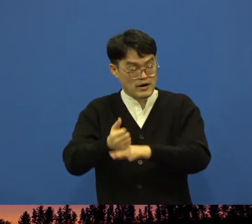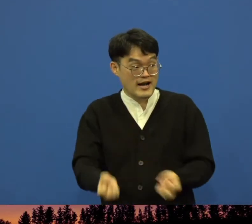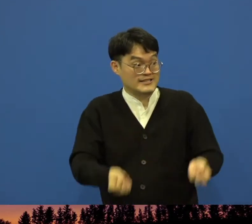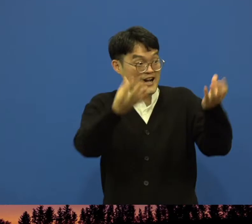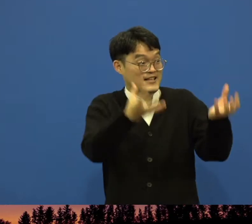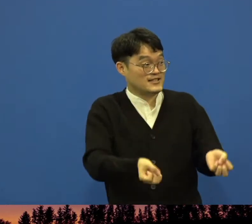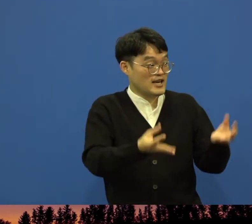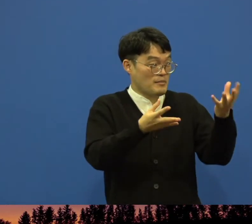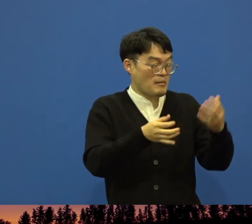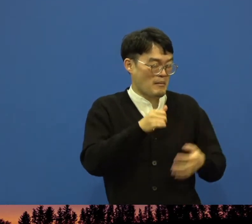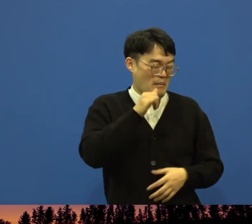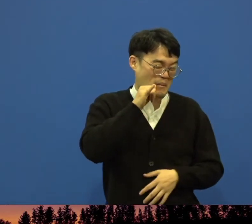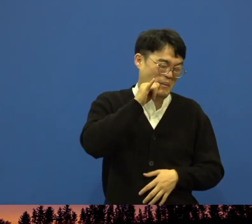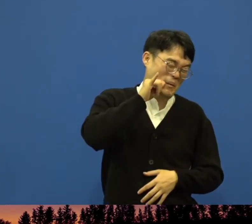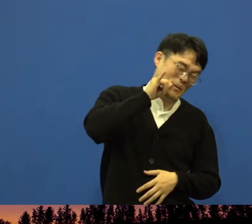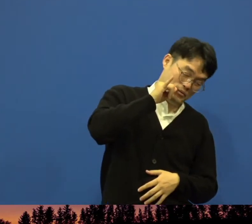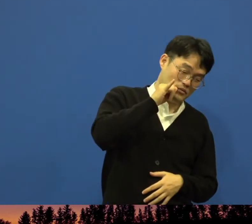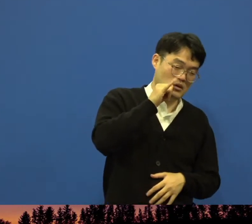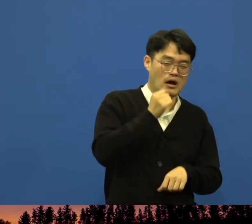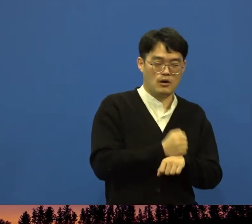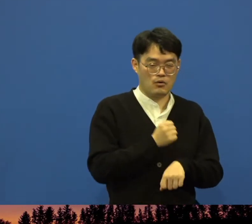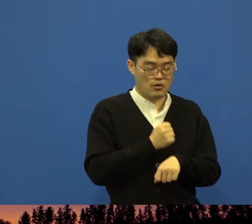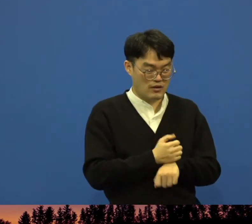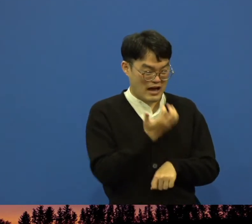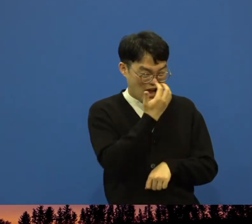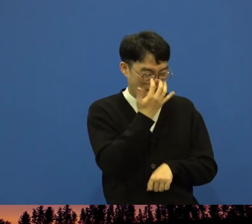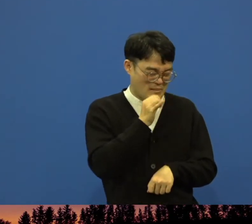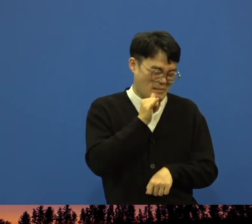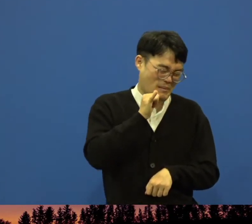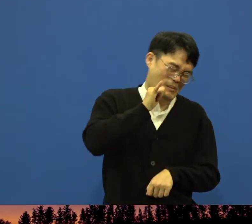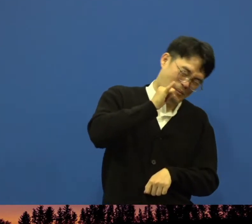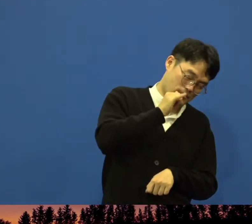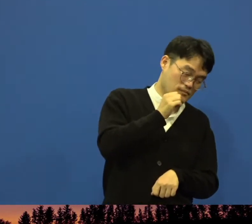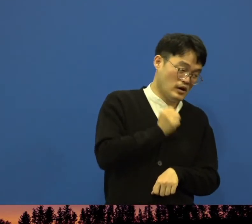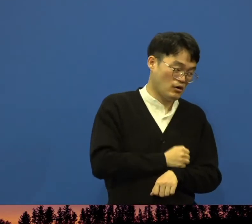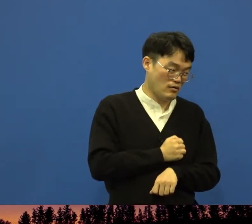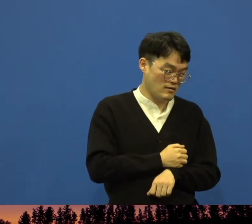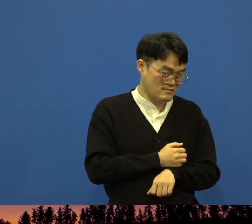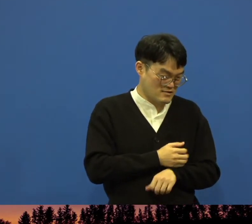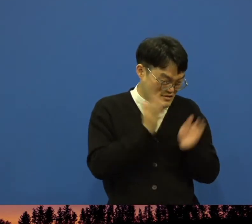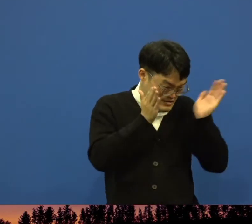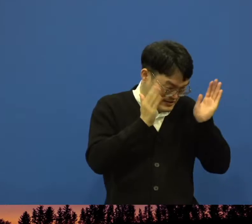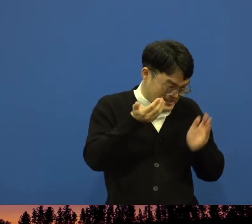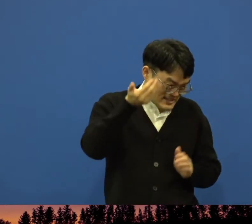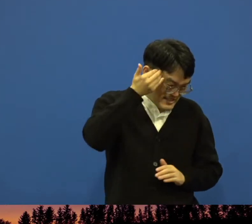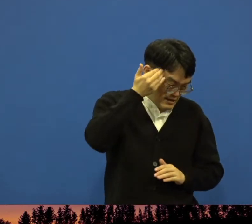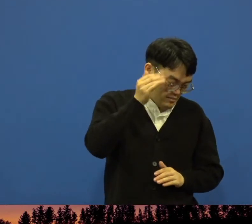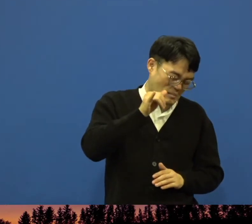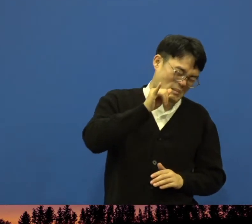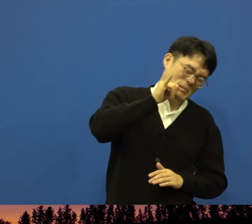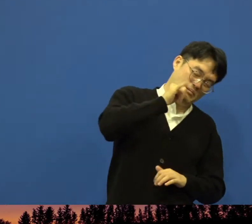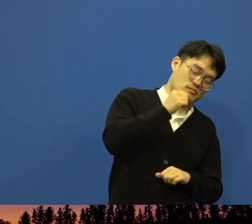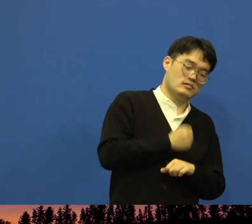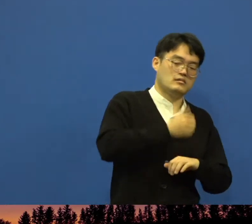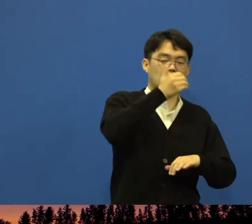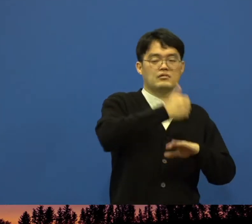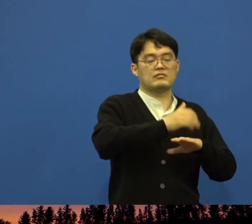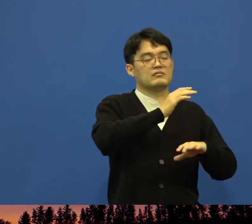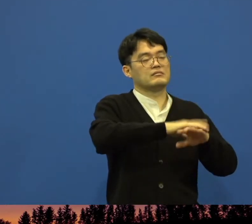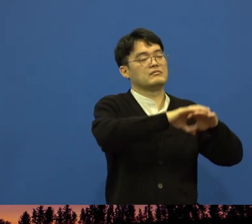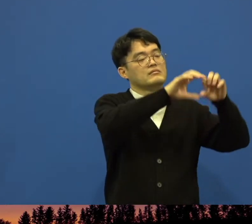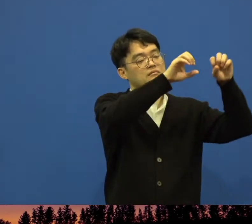주는 매력에 빠져서 삶의 전부를 다 거기에 투자해버려요. 그래서 결국은 허무한데 굴복하게